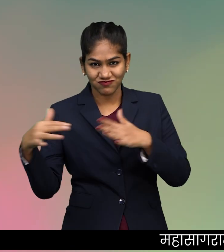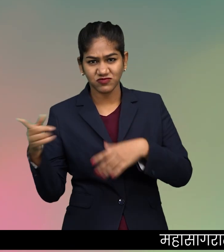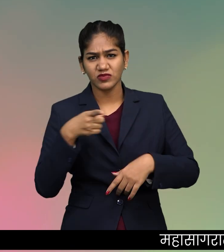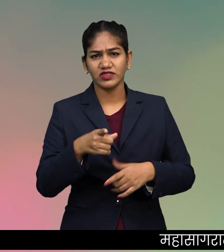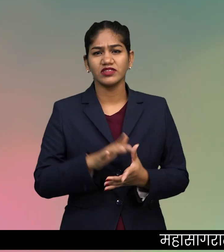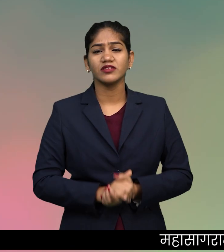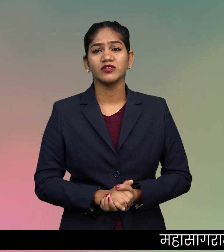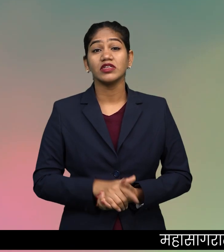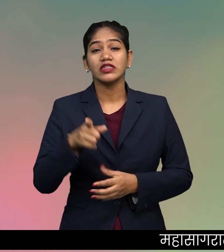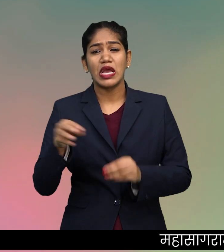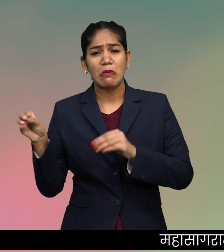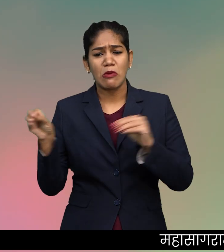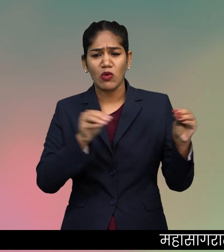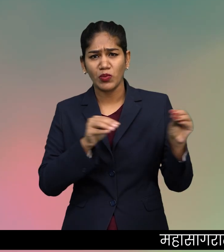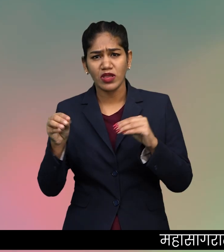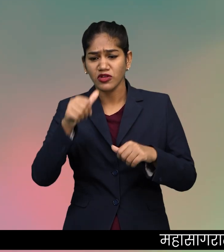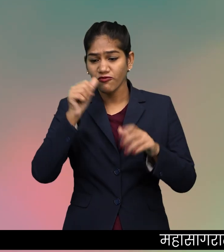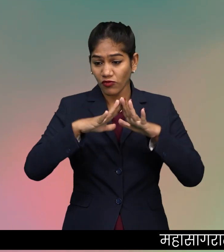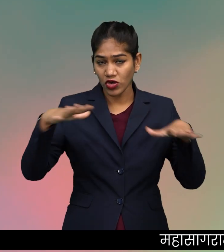महासागरातील पाण्याची ठराविक